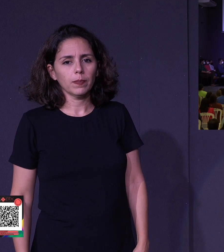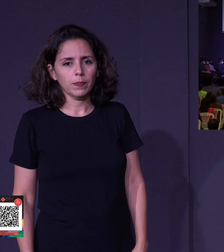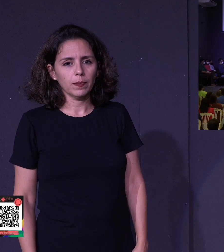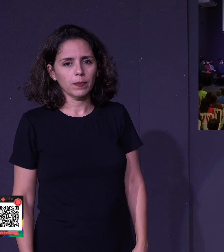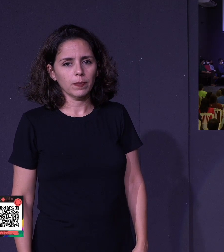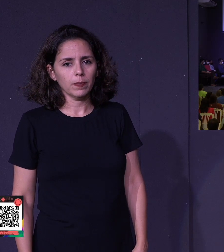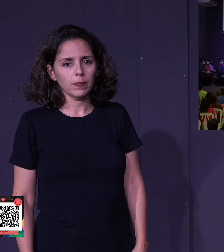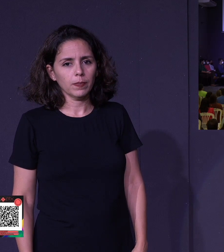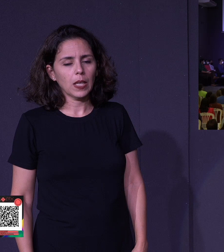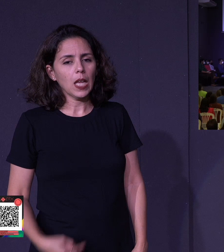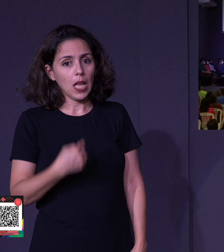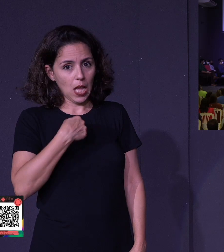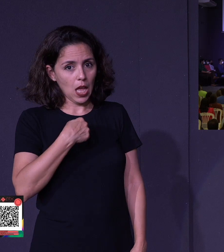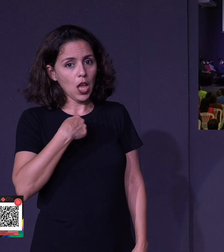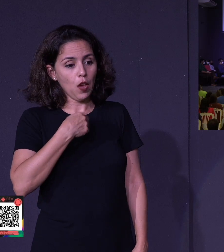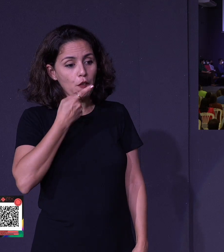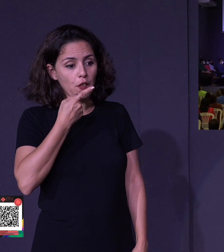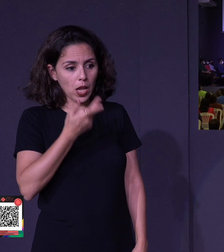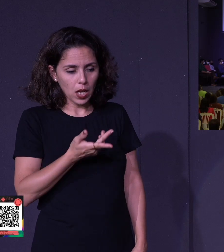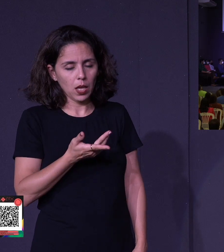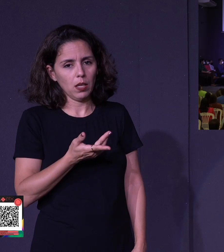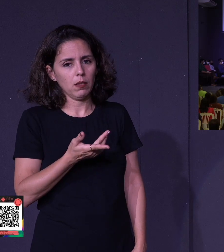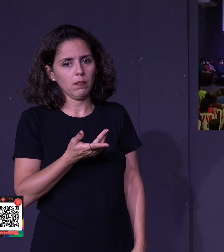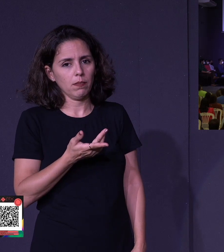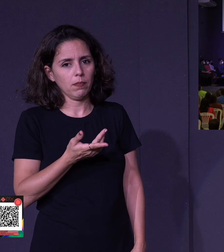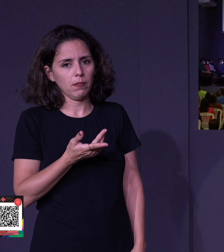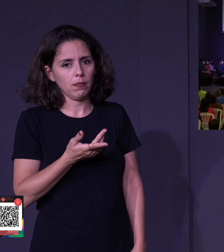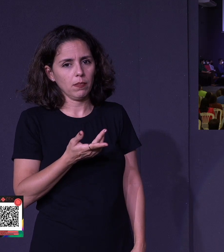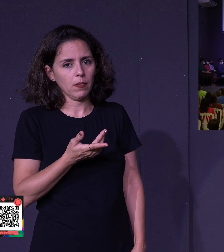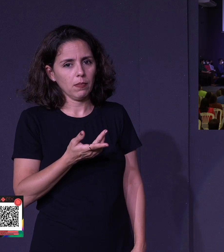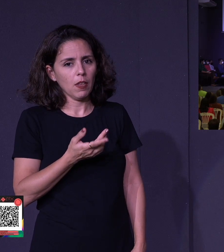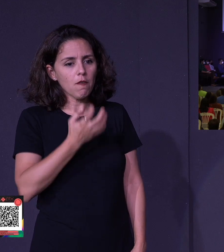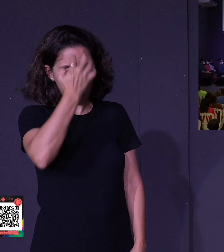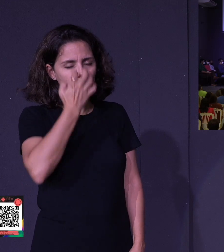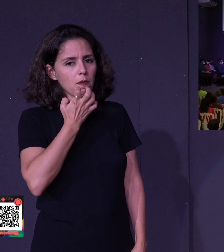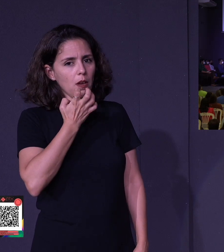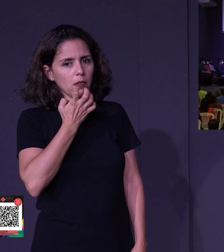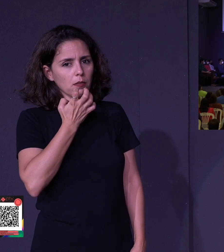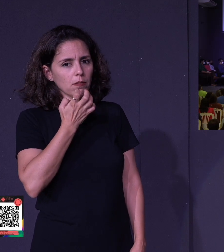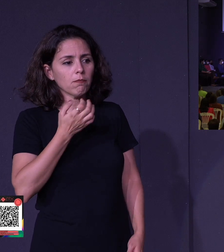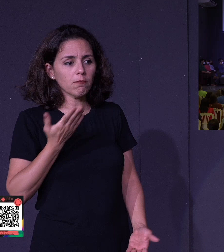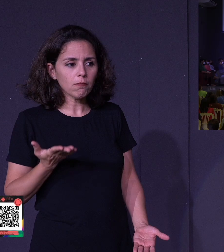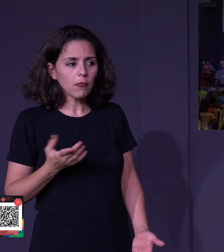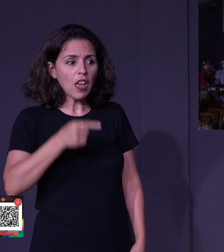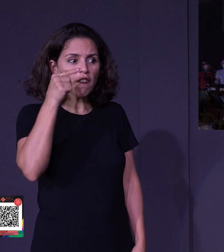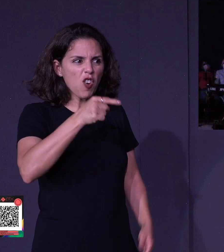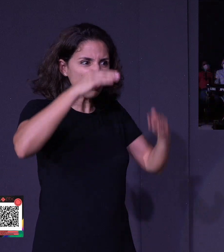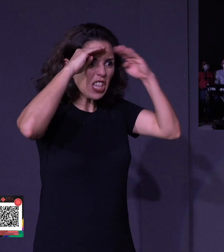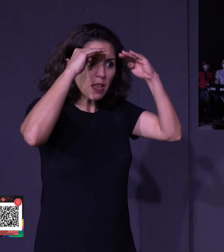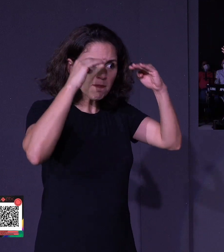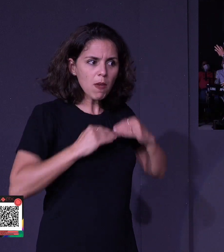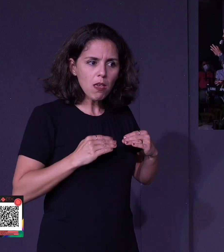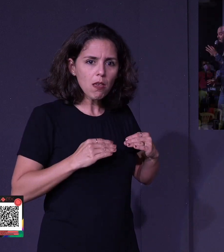Um gasguito, né? Mas eu falei com a raiva. Tá vendo a desobediência?